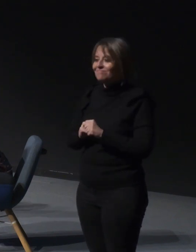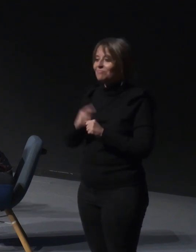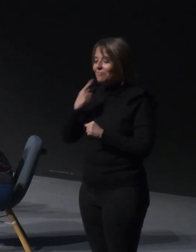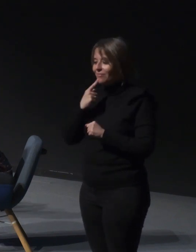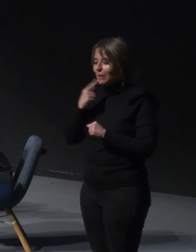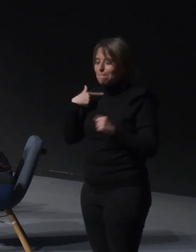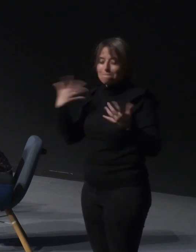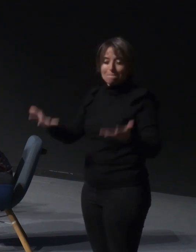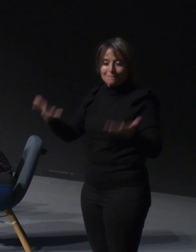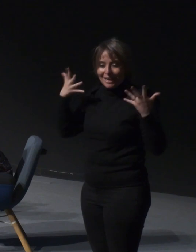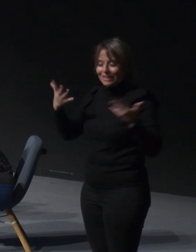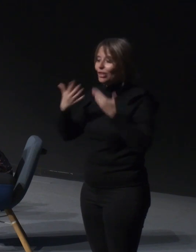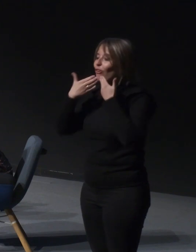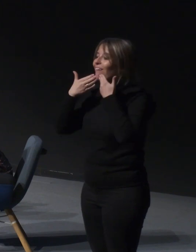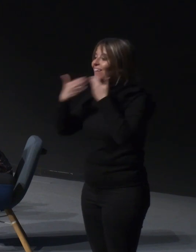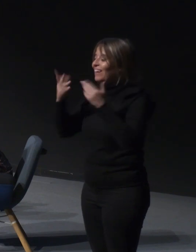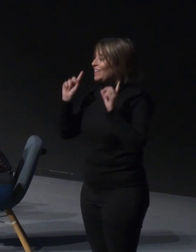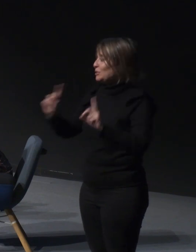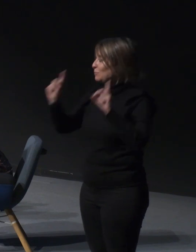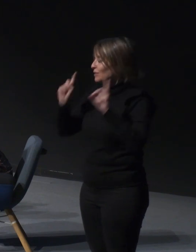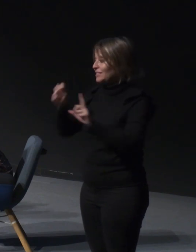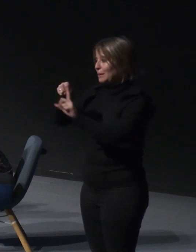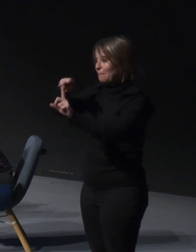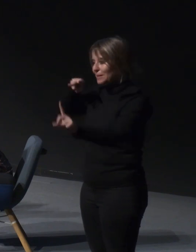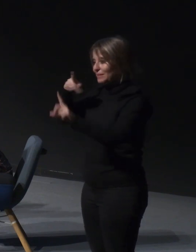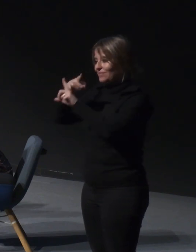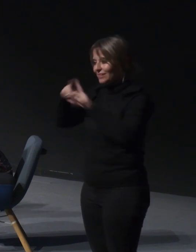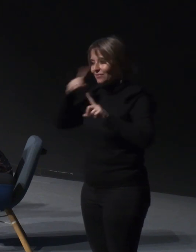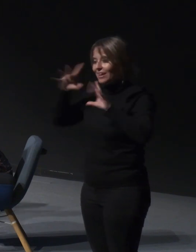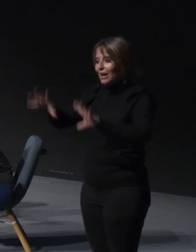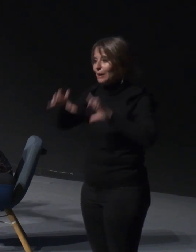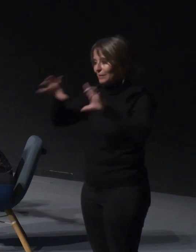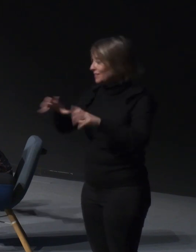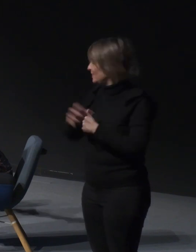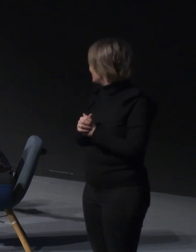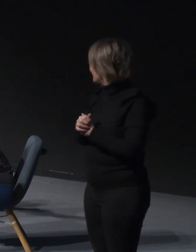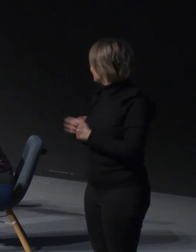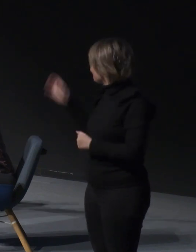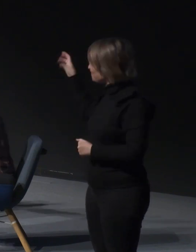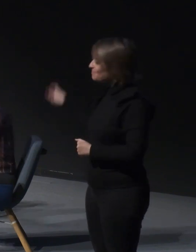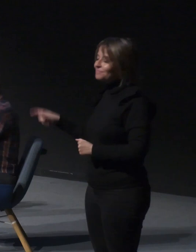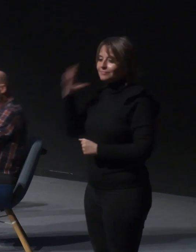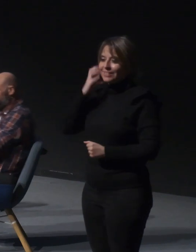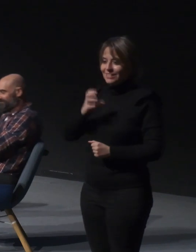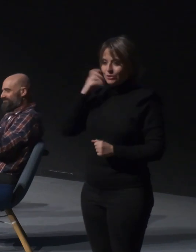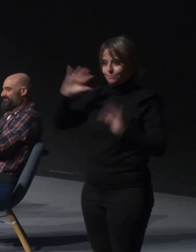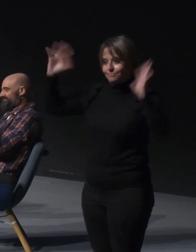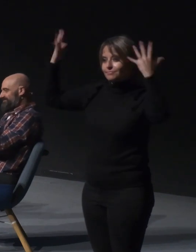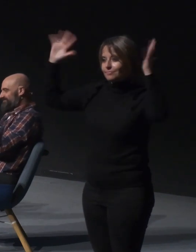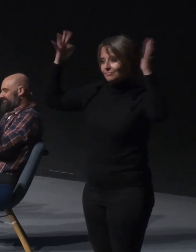Me ha encantado, gracias por enseñarnos a verlo desde otra perspectiva y aprender de ellos. Íñigo Ochoa de Alda. Sí.